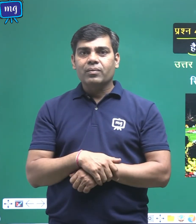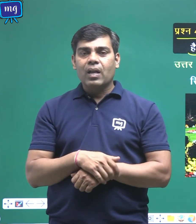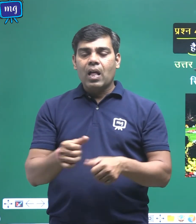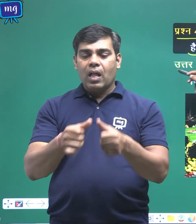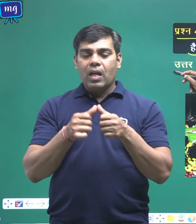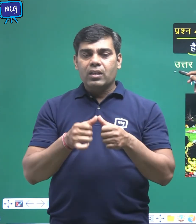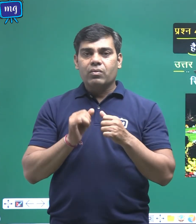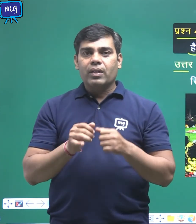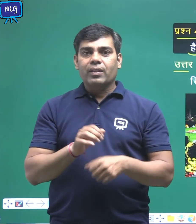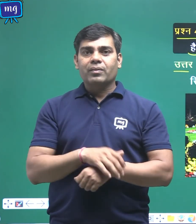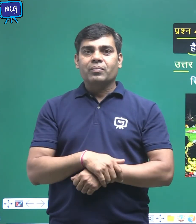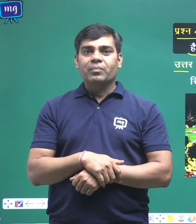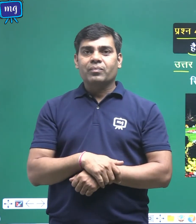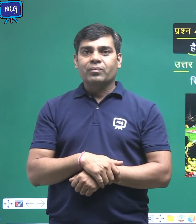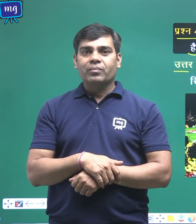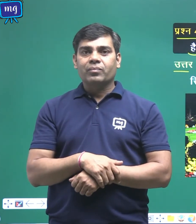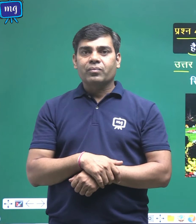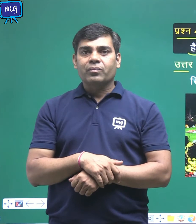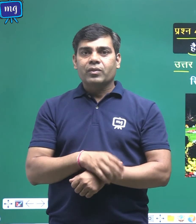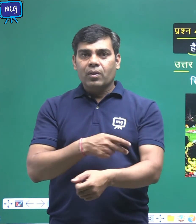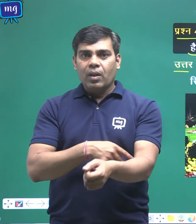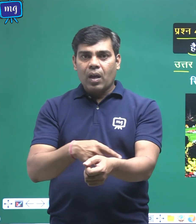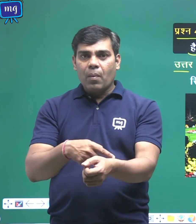उत्तर है नेहरू उद्यान